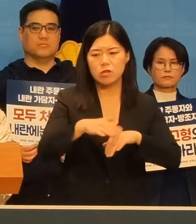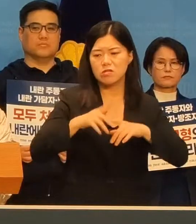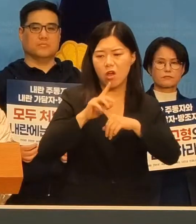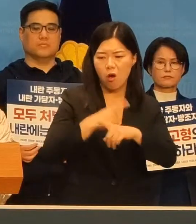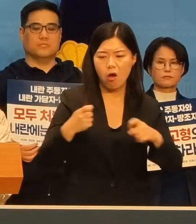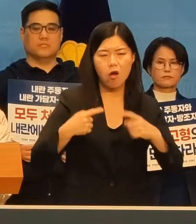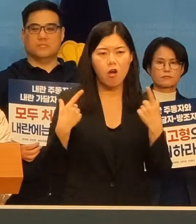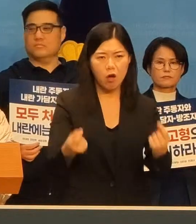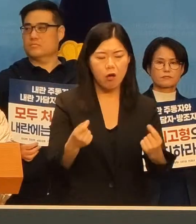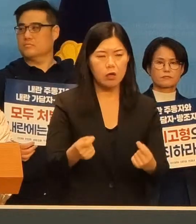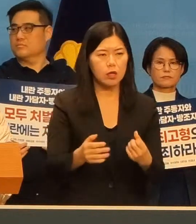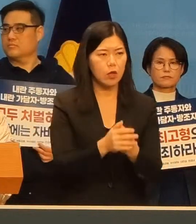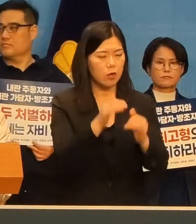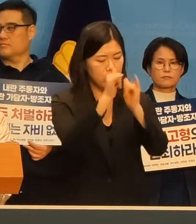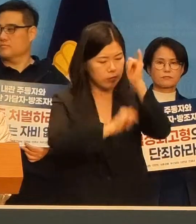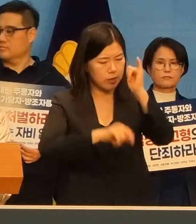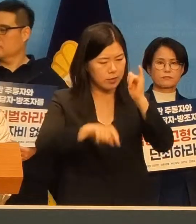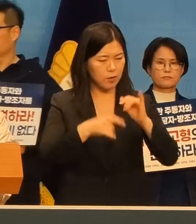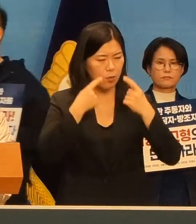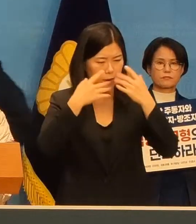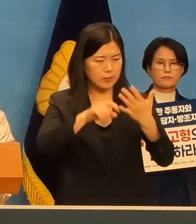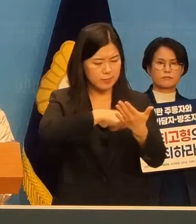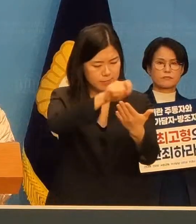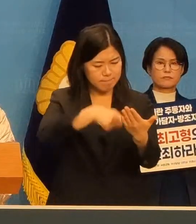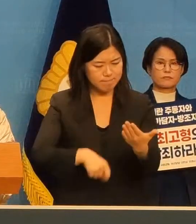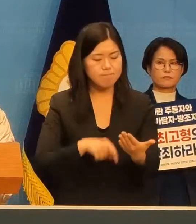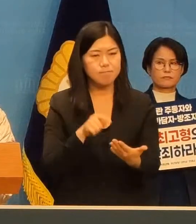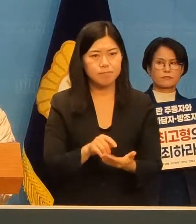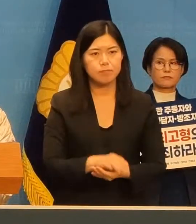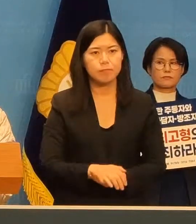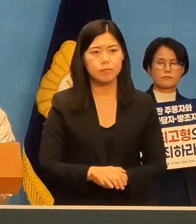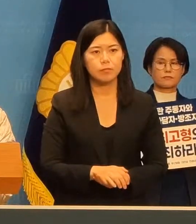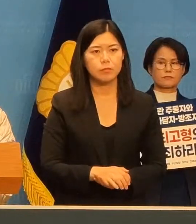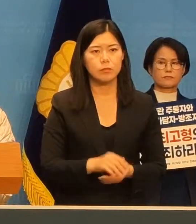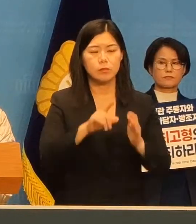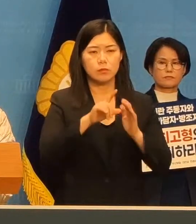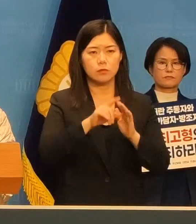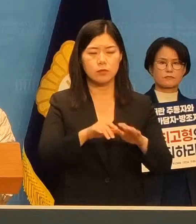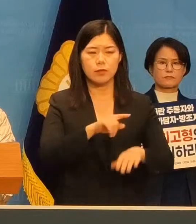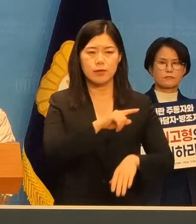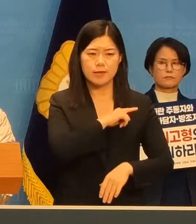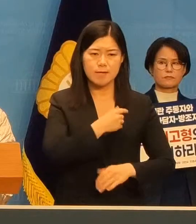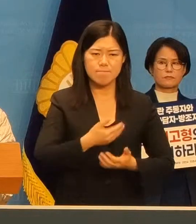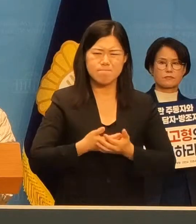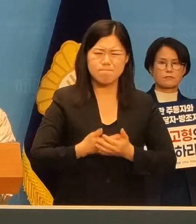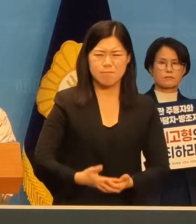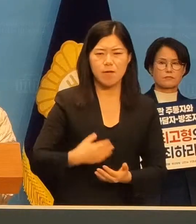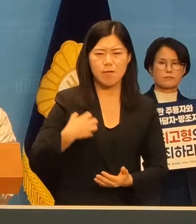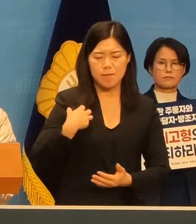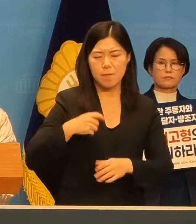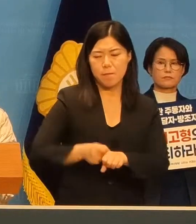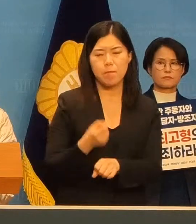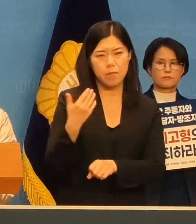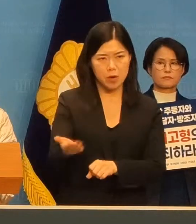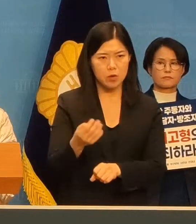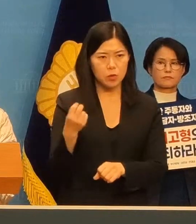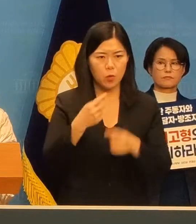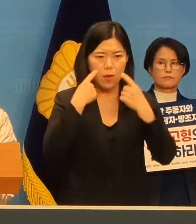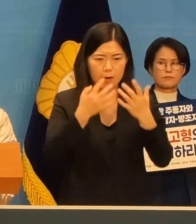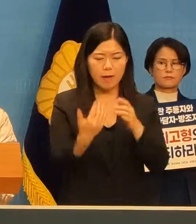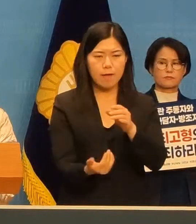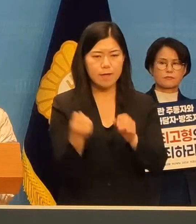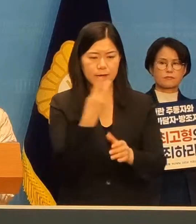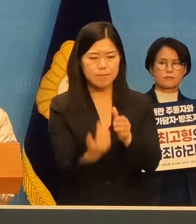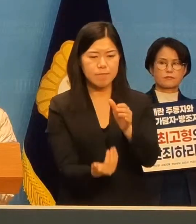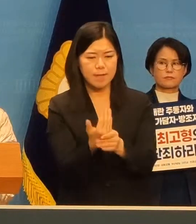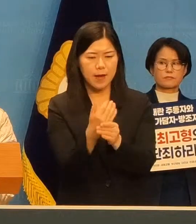규정하여 역사에 분명히 기록하는 것, 그것이야말로 가장 무거운 형벌이자 확실한 재발 방지책이